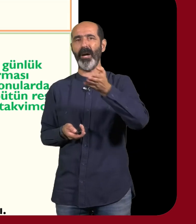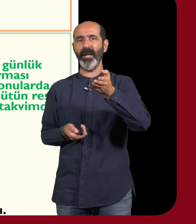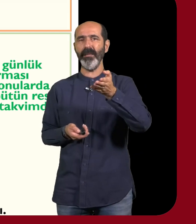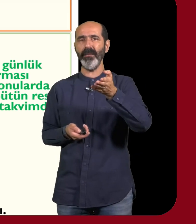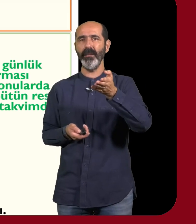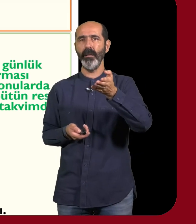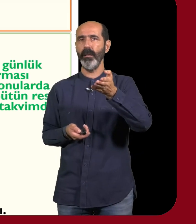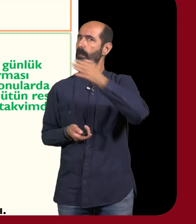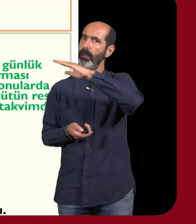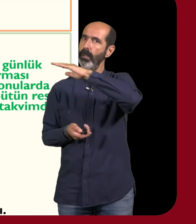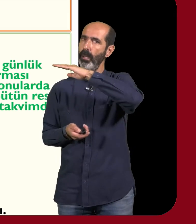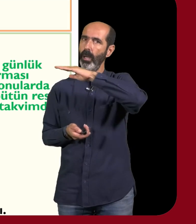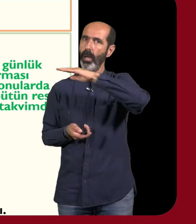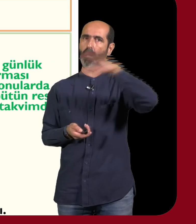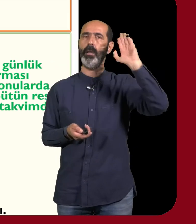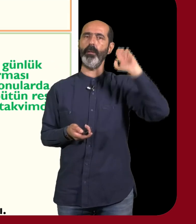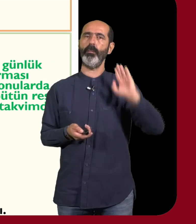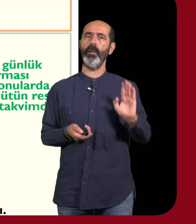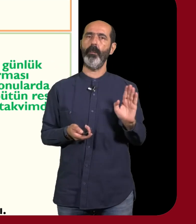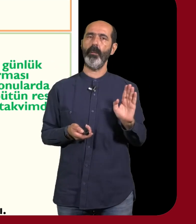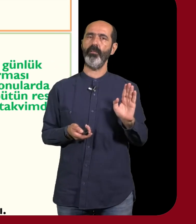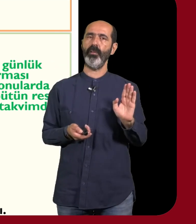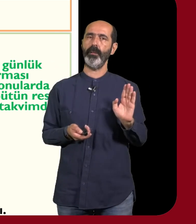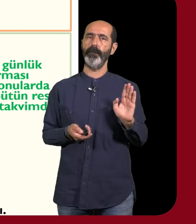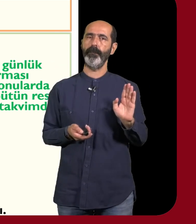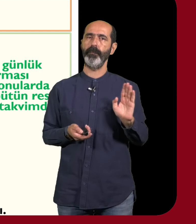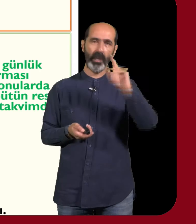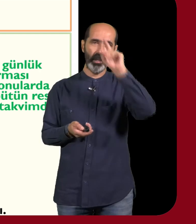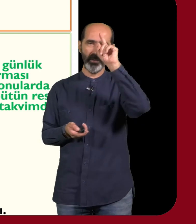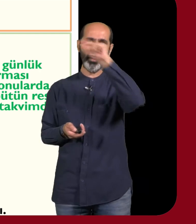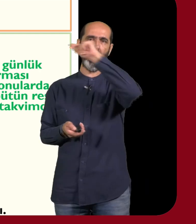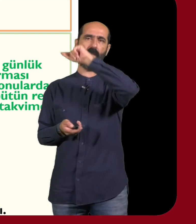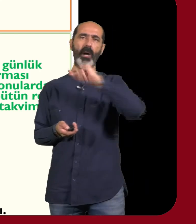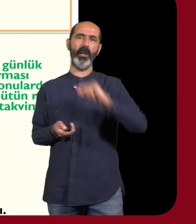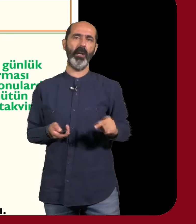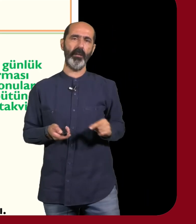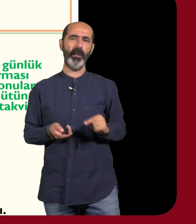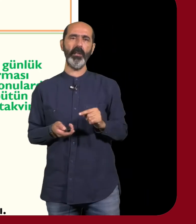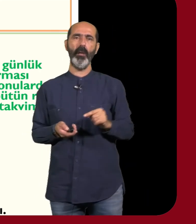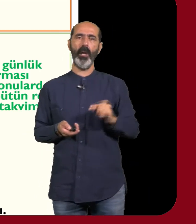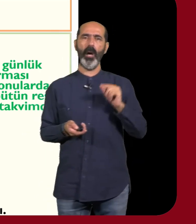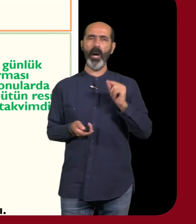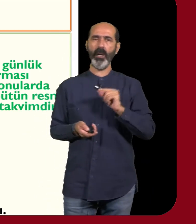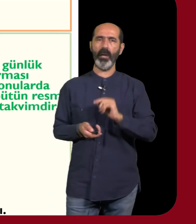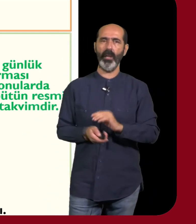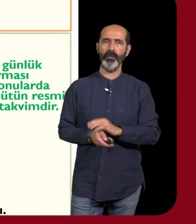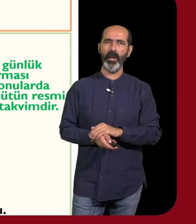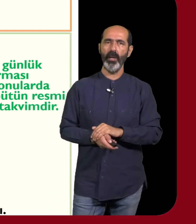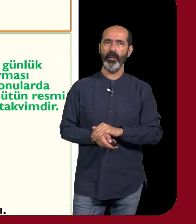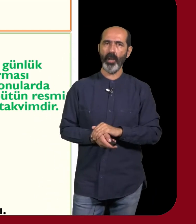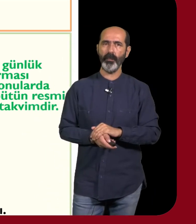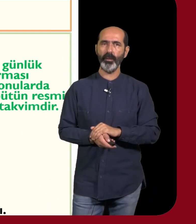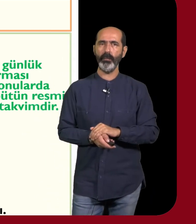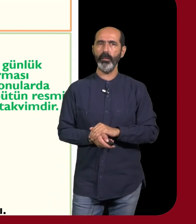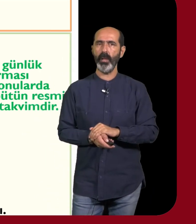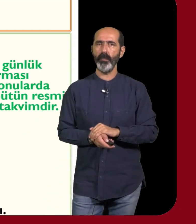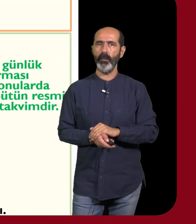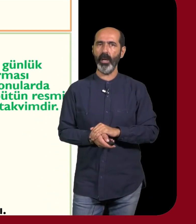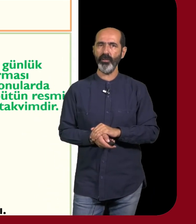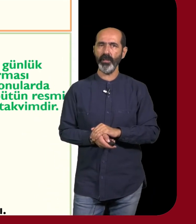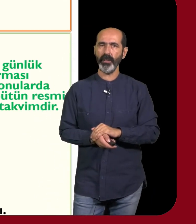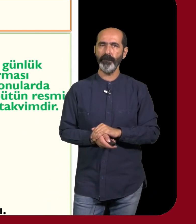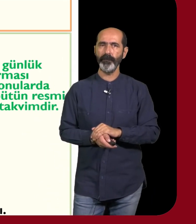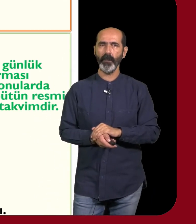itibaren her alanda kullanmaya başladık sadece mali alanda değil her alanda ne oy